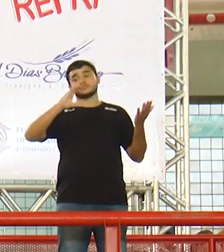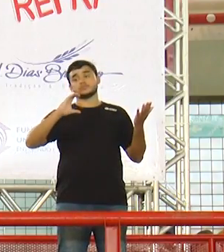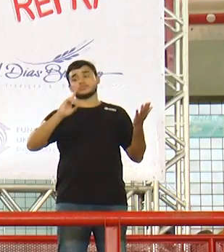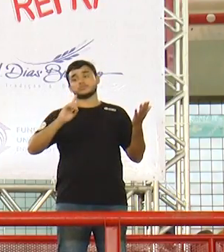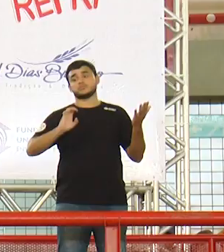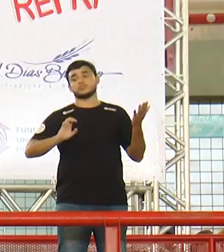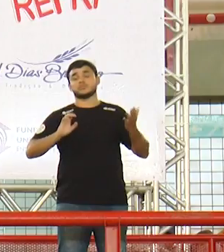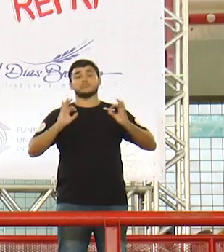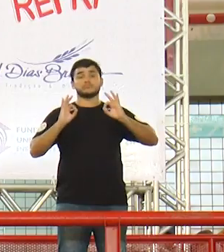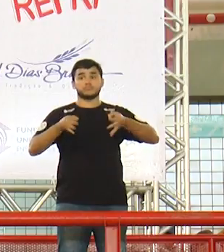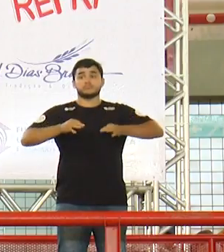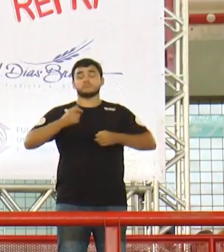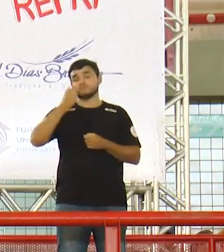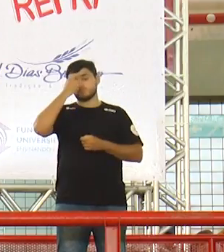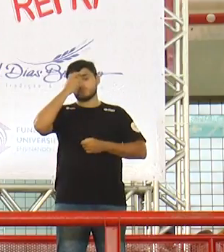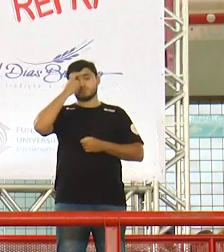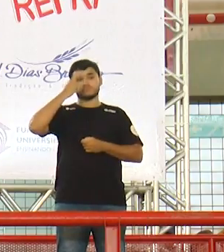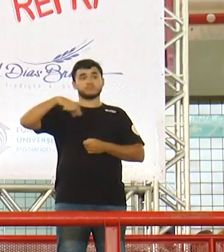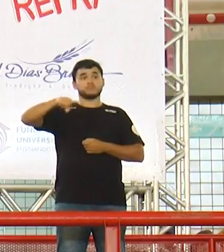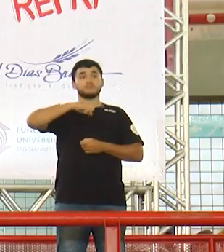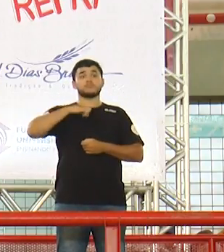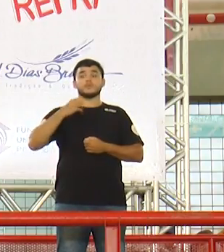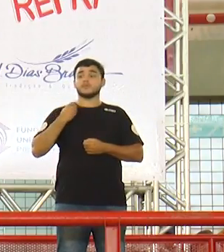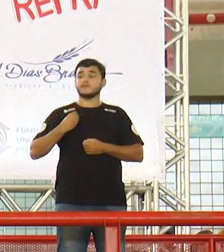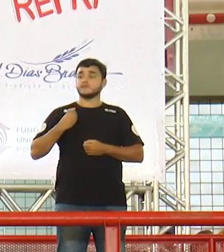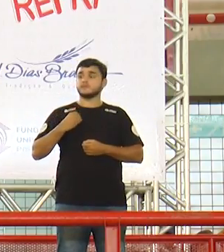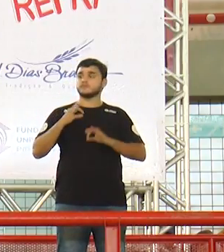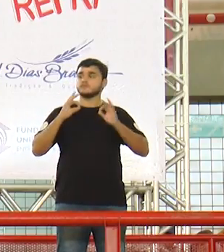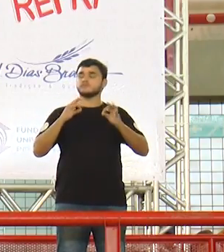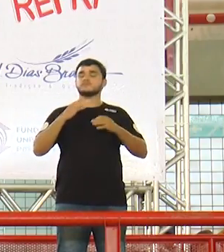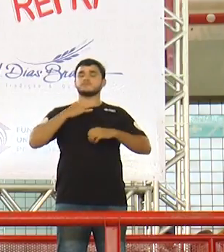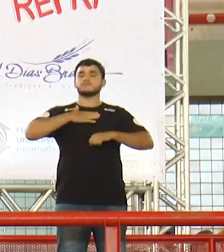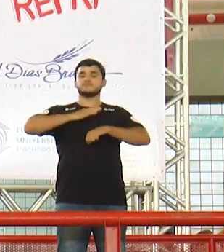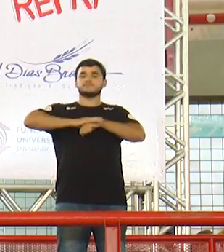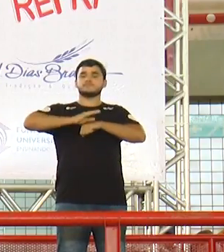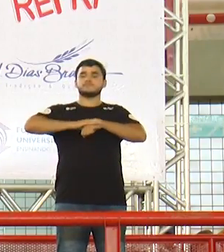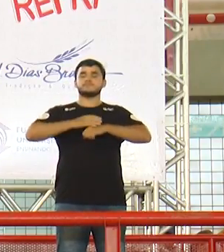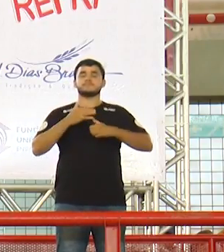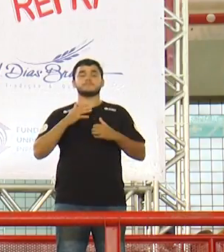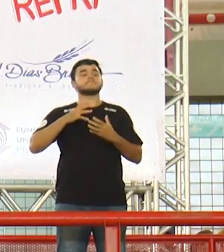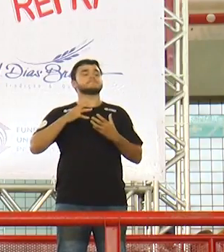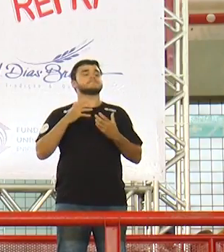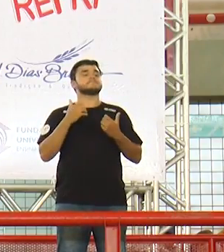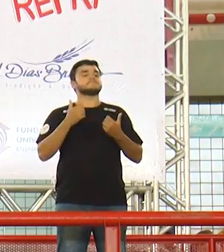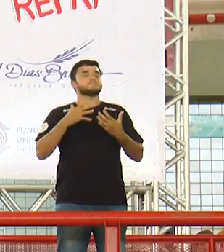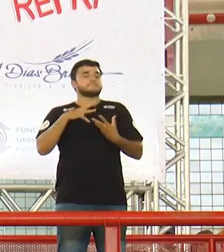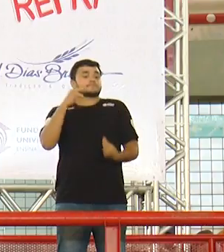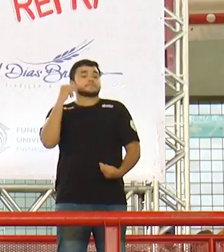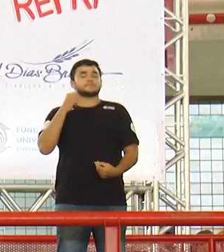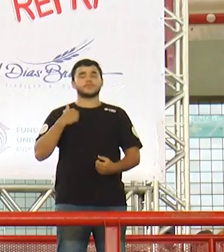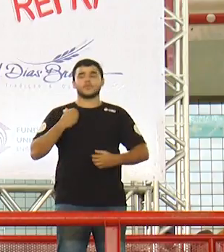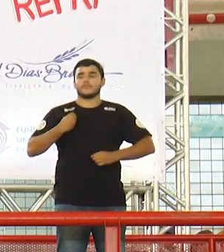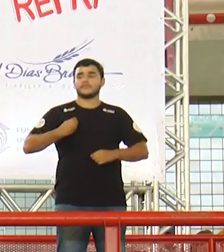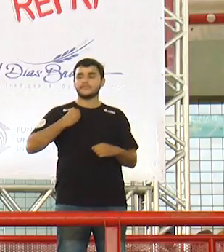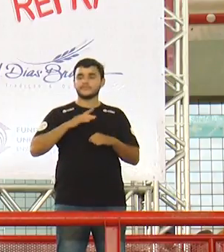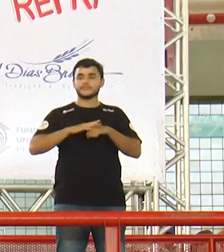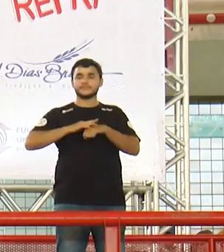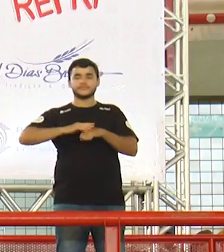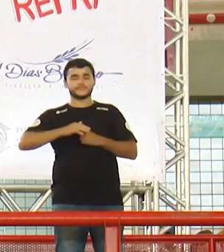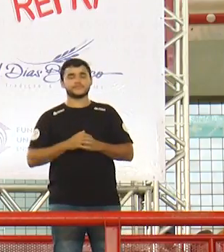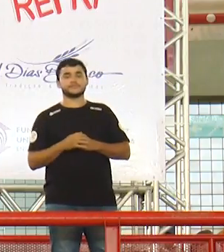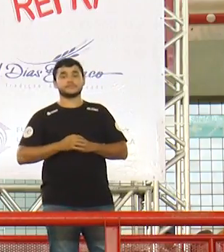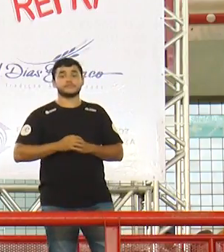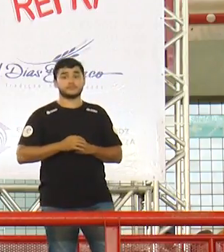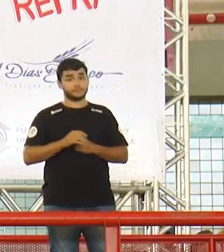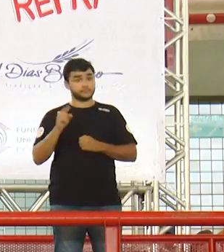a consciência de que este momento é a minha cura, porque eu estou gripado. Vamos lá. O personagem Chico Bento,